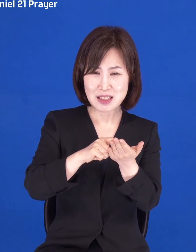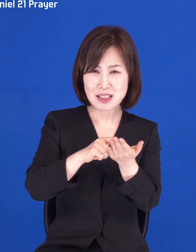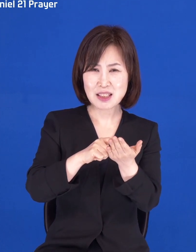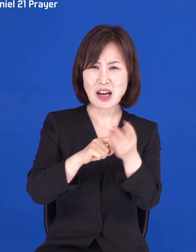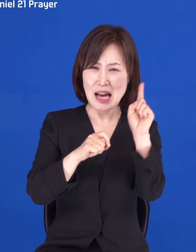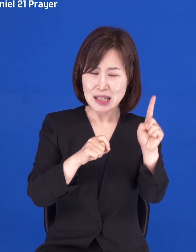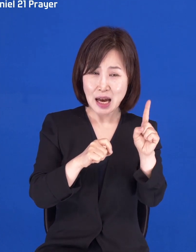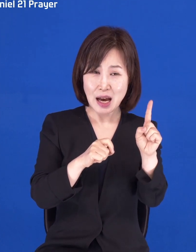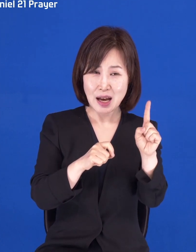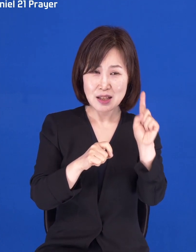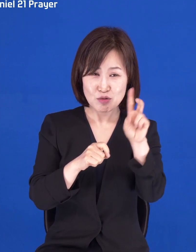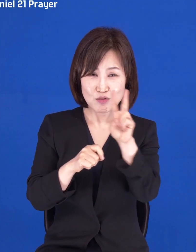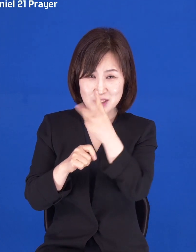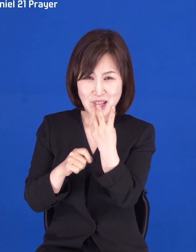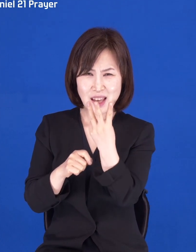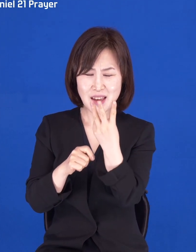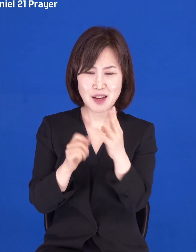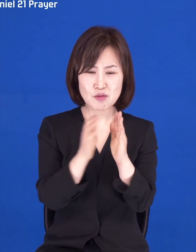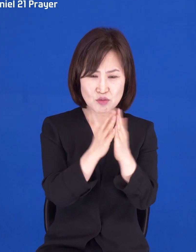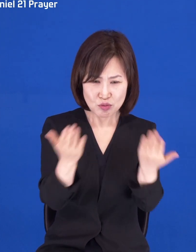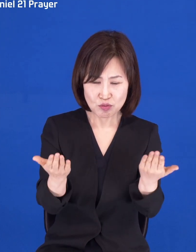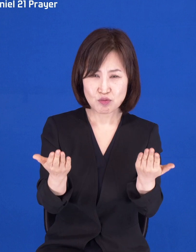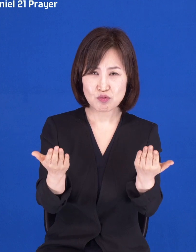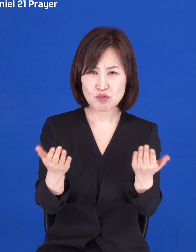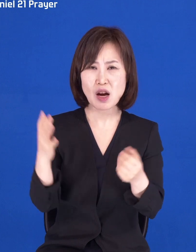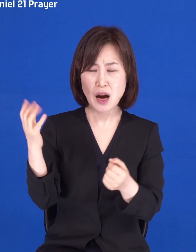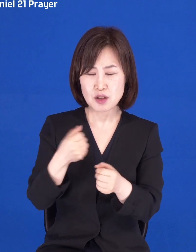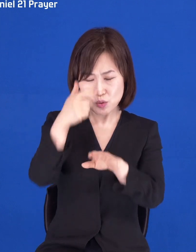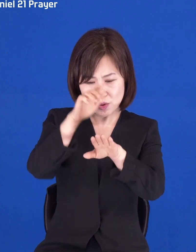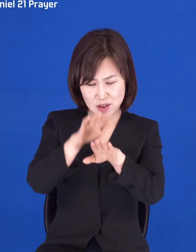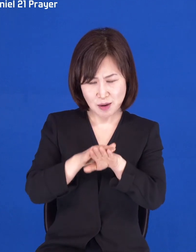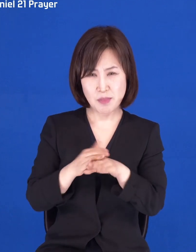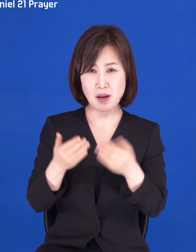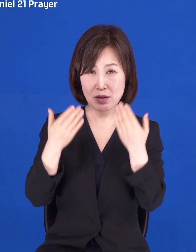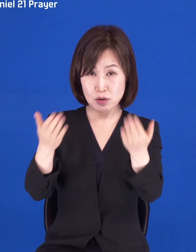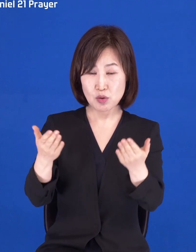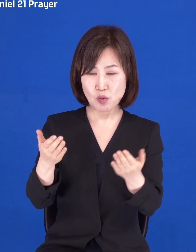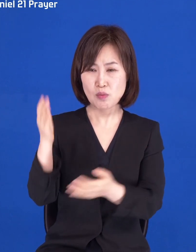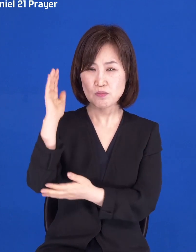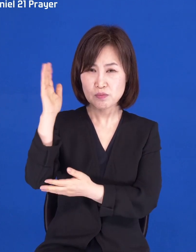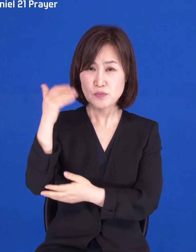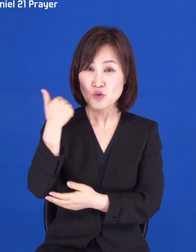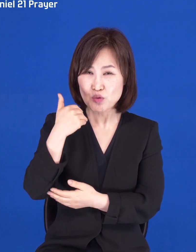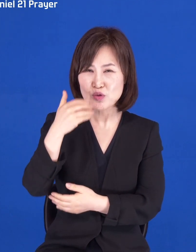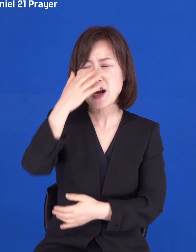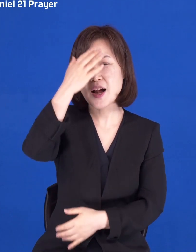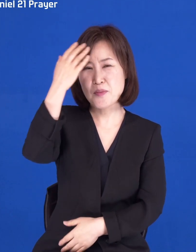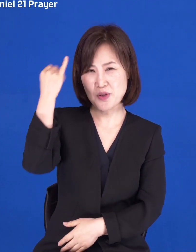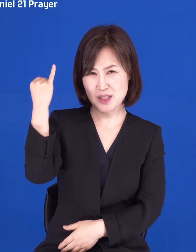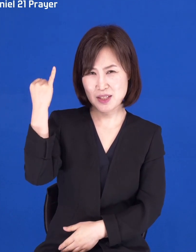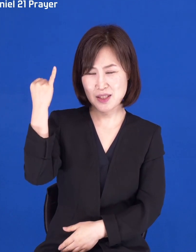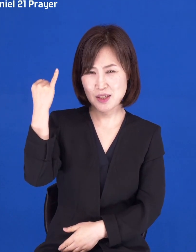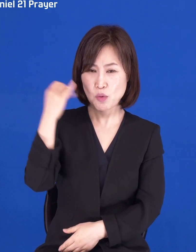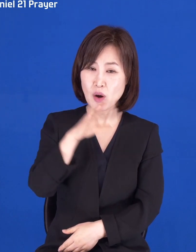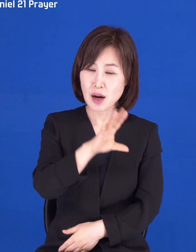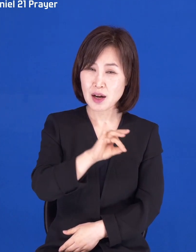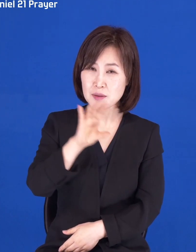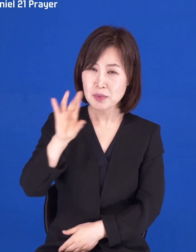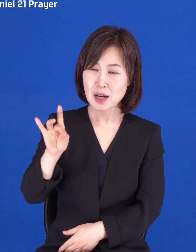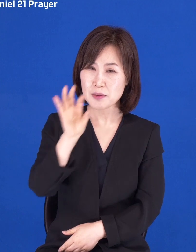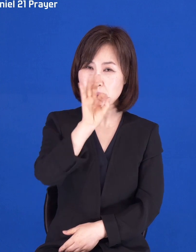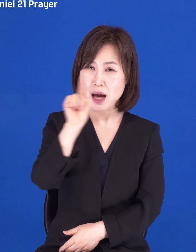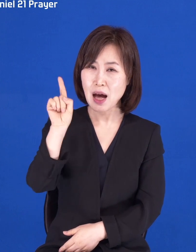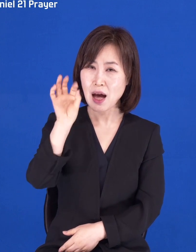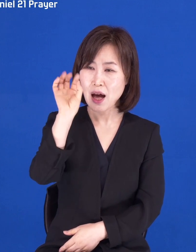예배를 드렸습니다. 예배는 주로 저희 할머니께서 인도하셨고 아오지에서 오시던 할아버지도